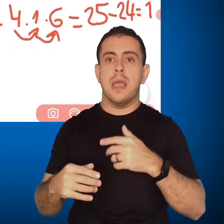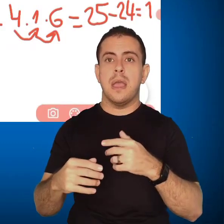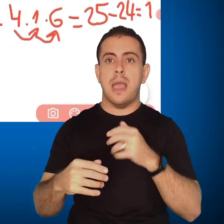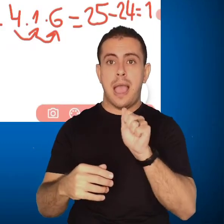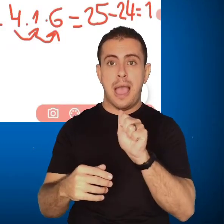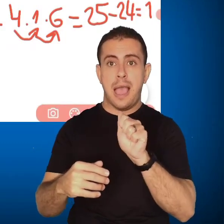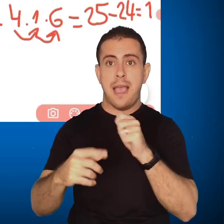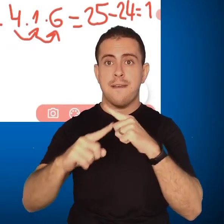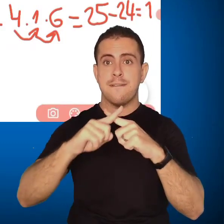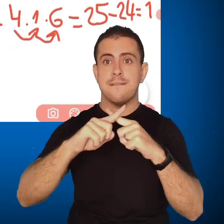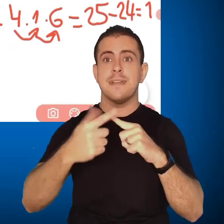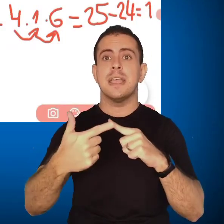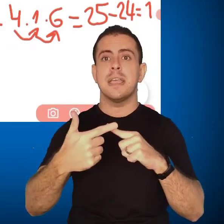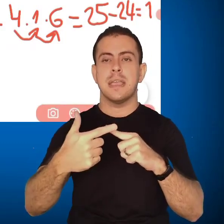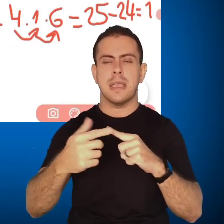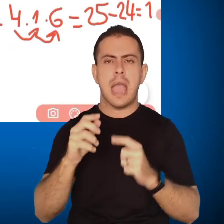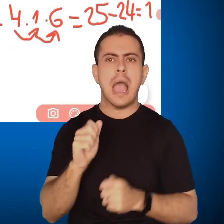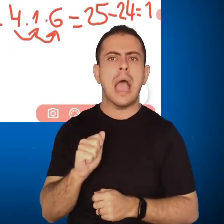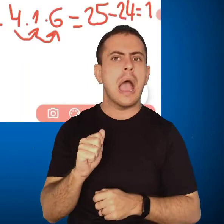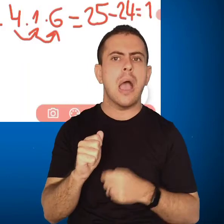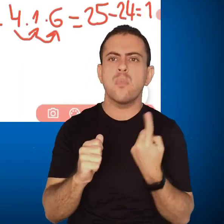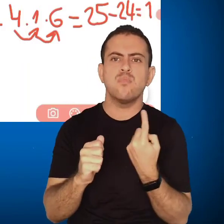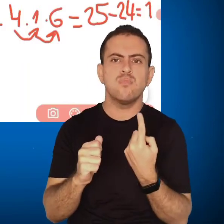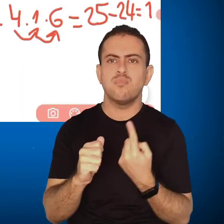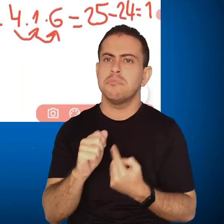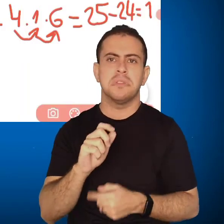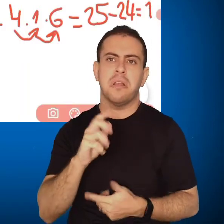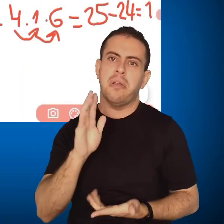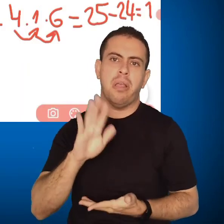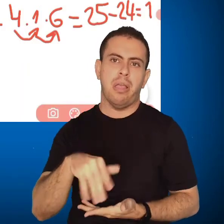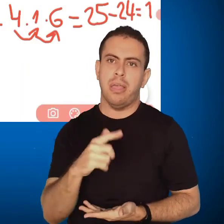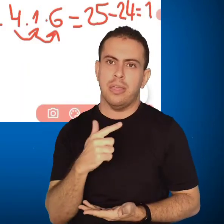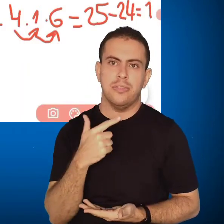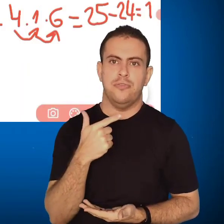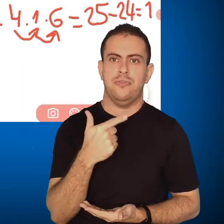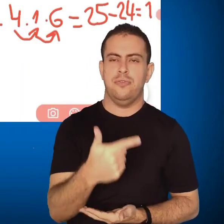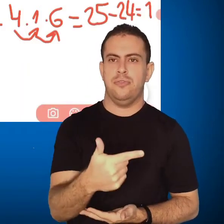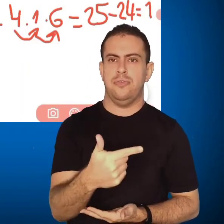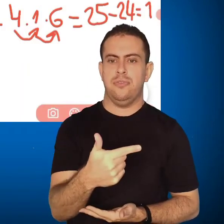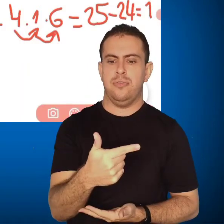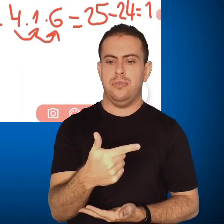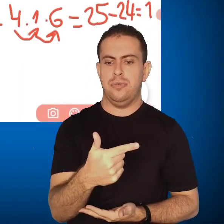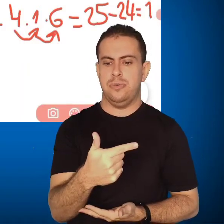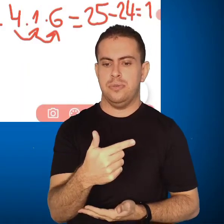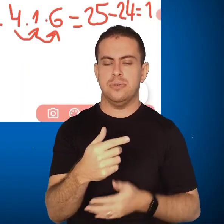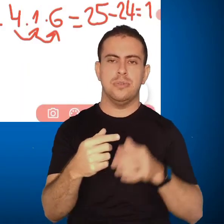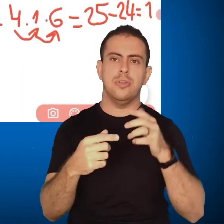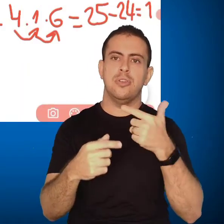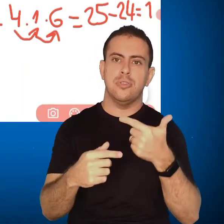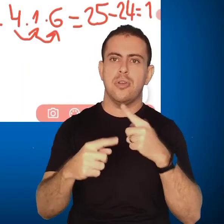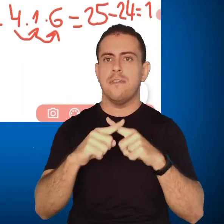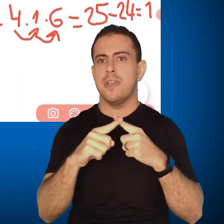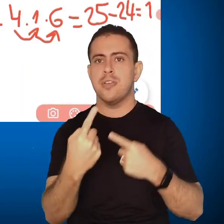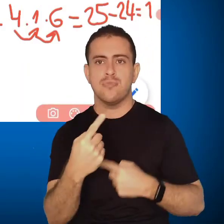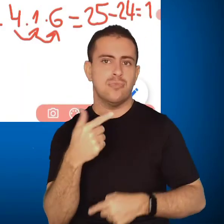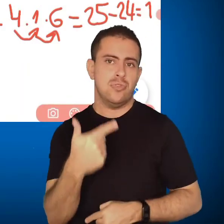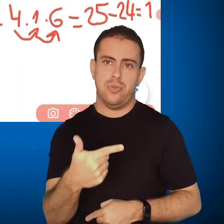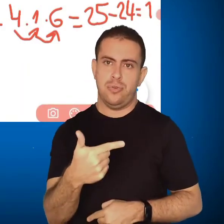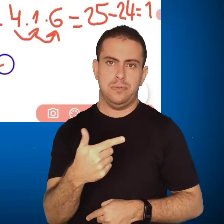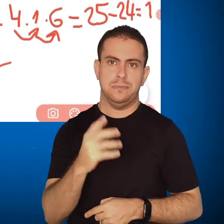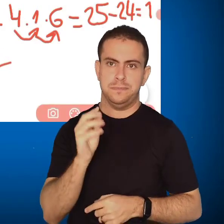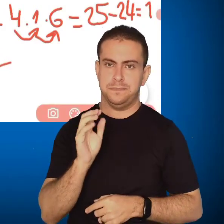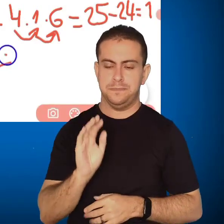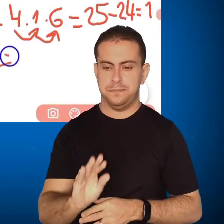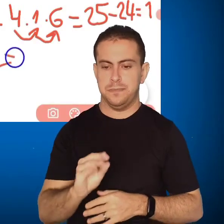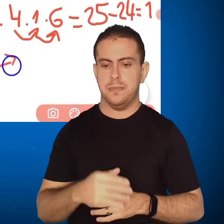vendo? 2 vezes o a. Você tá vendo aqui que o a é 1, perfeito, já falei dele. Então, 2 vezes 1 aqui dá 2. Pronto, as